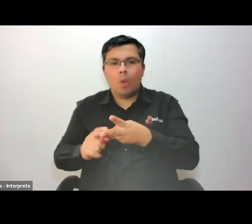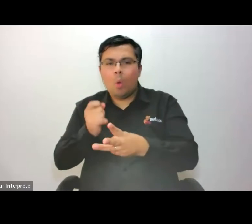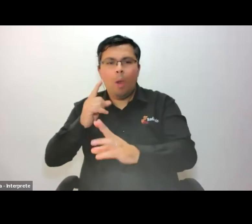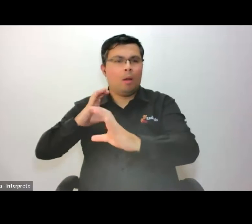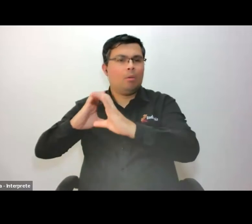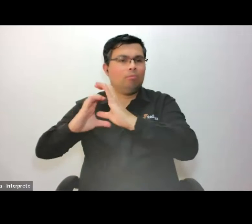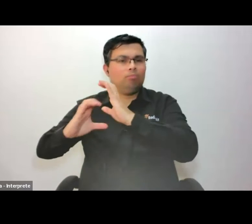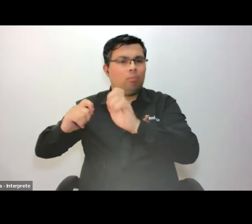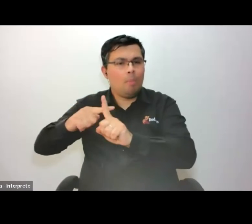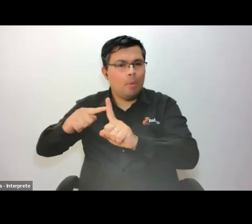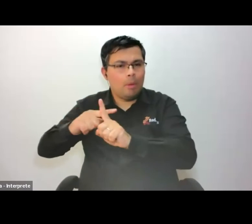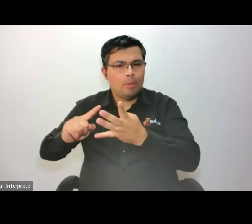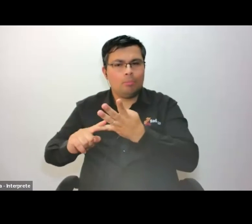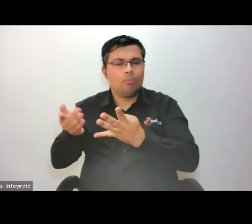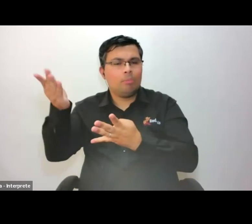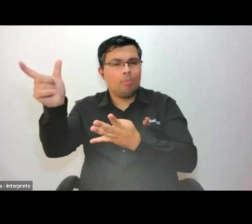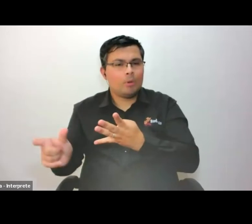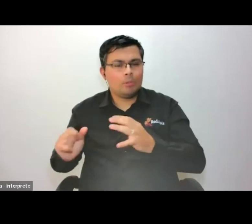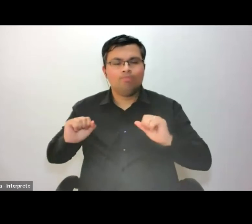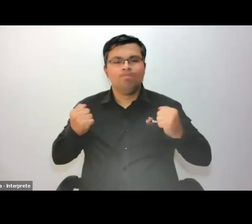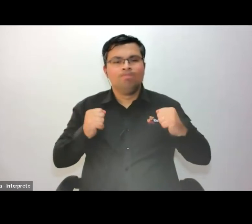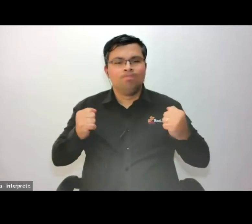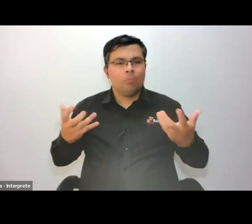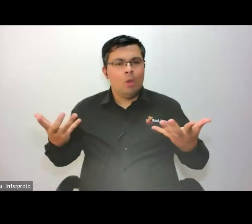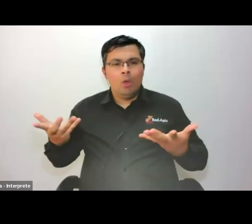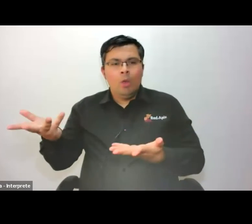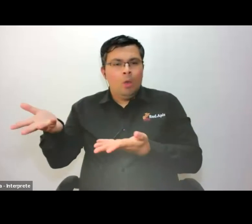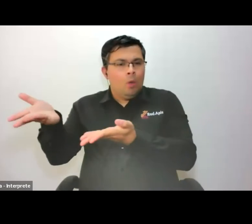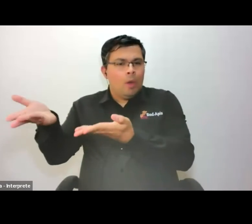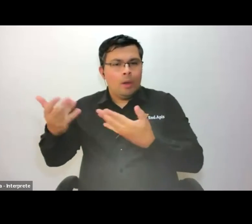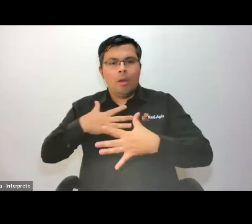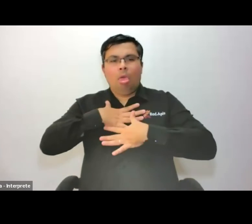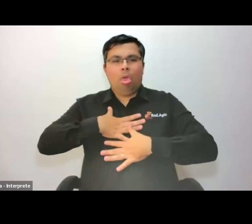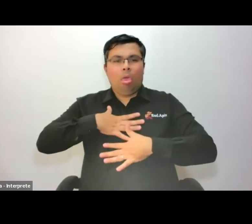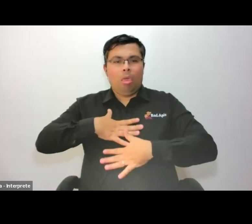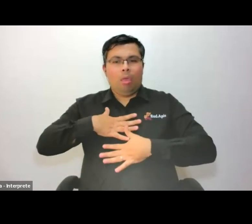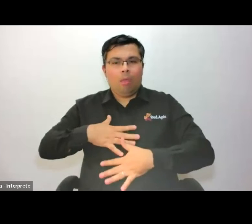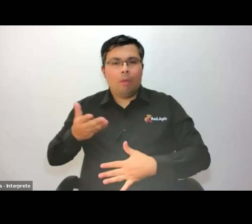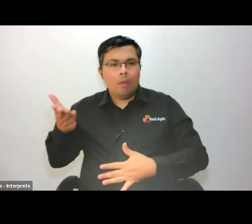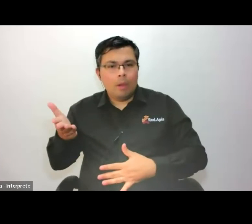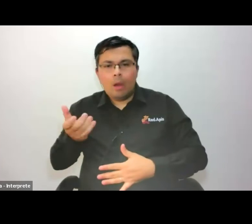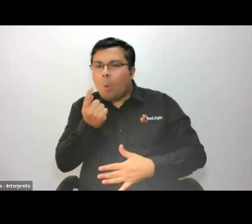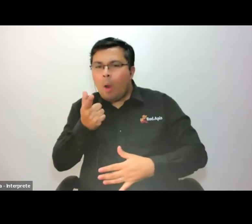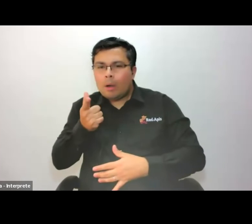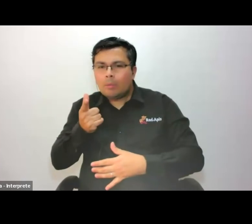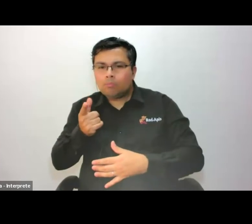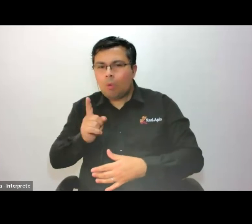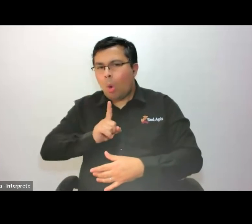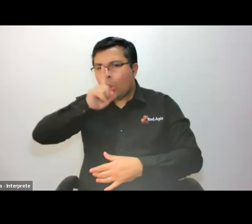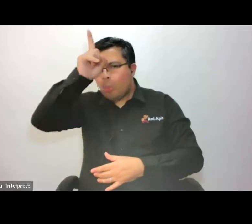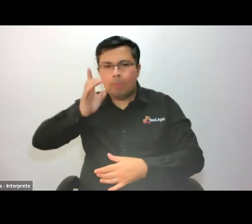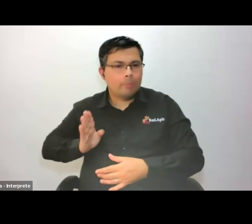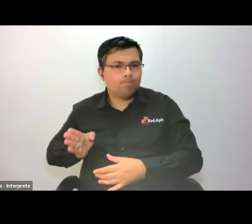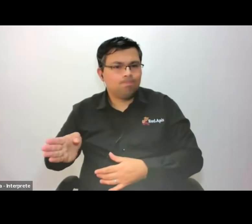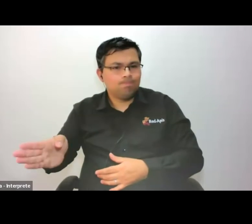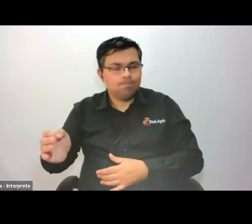lo gratifica, qué estilo vincular y relacional tiene. Y a partir de eso, poder desplegar el apoyo.